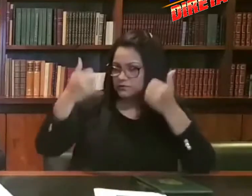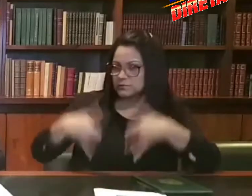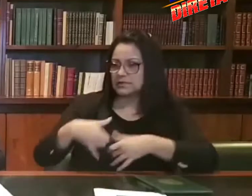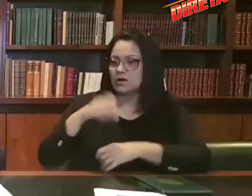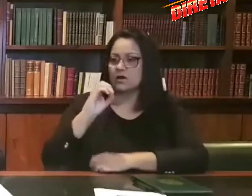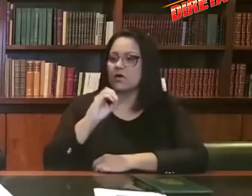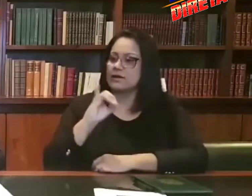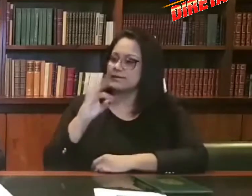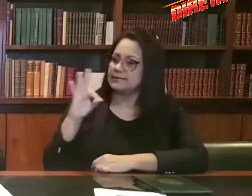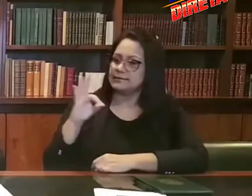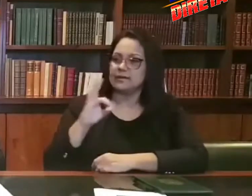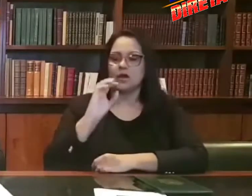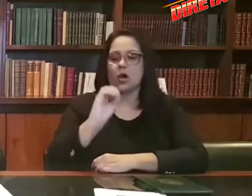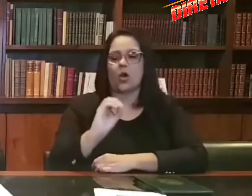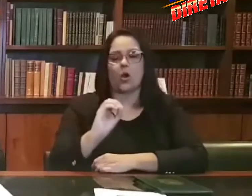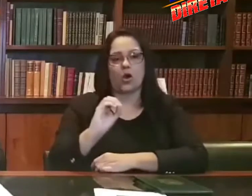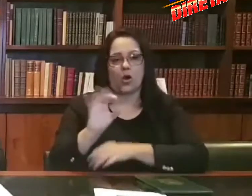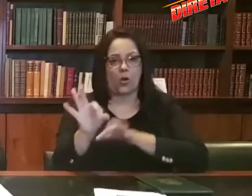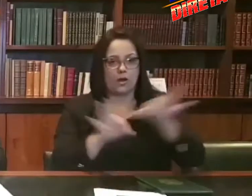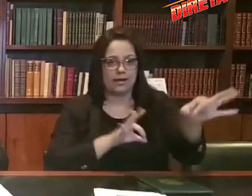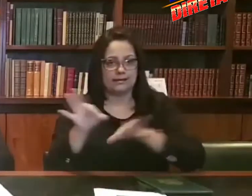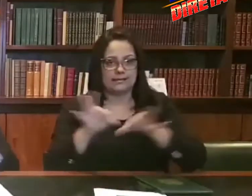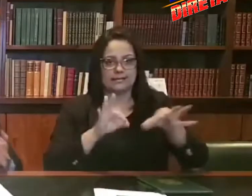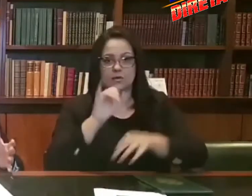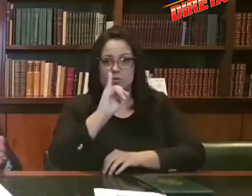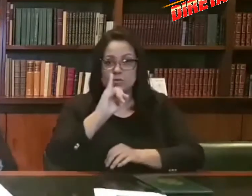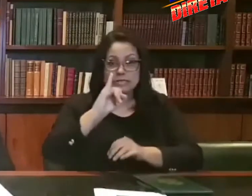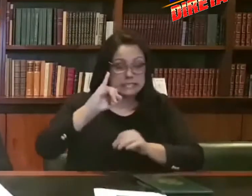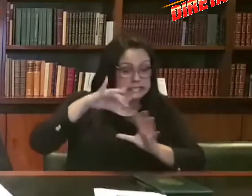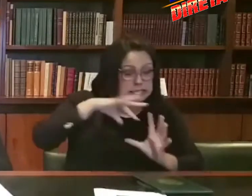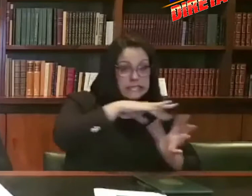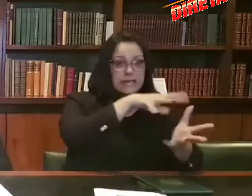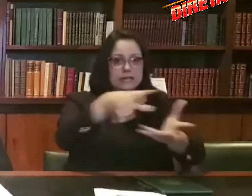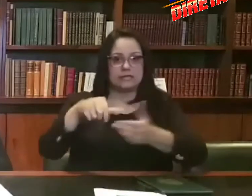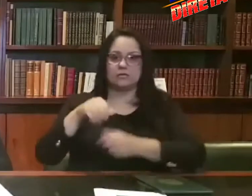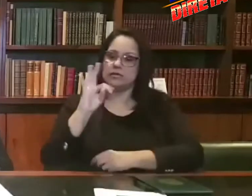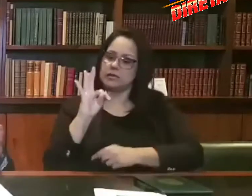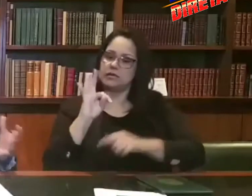OIT, Organização Internacional do Trabalho, que